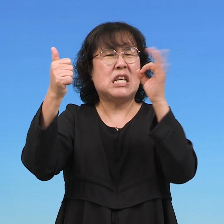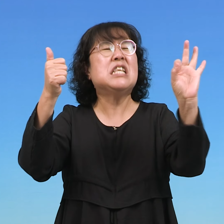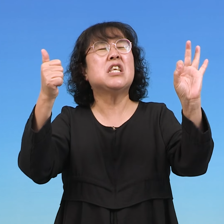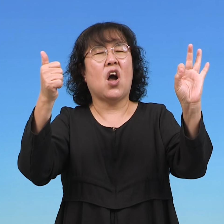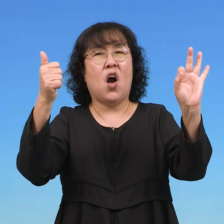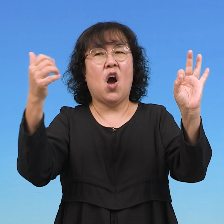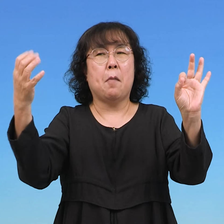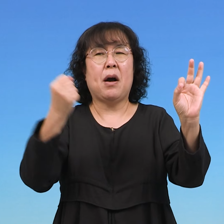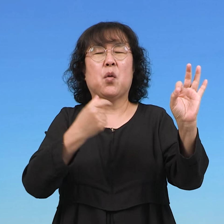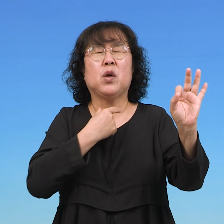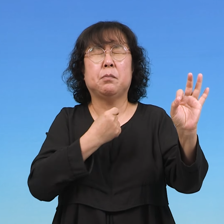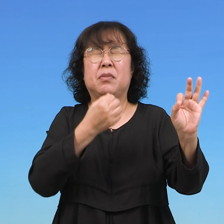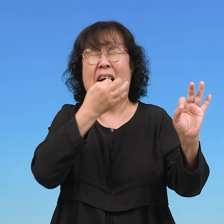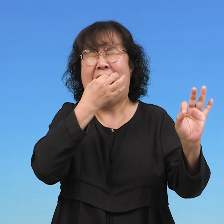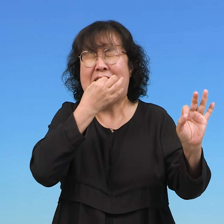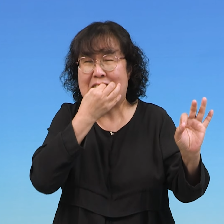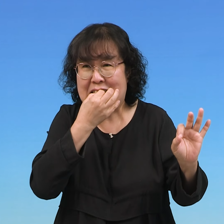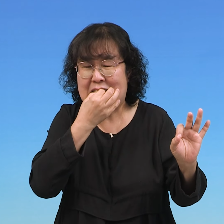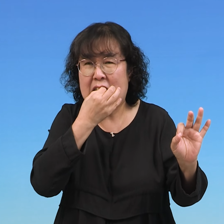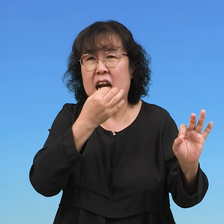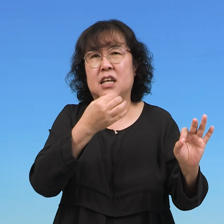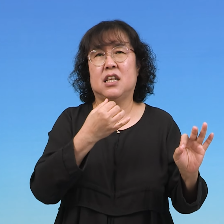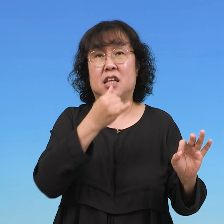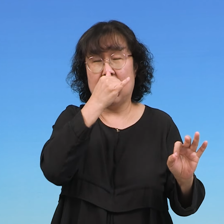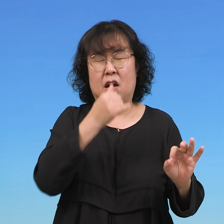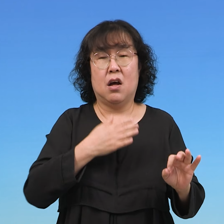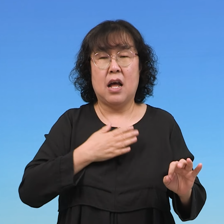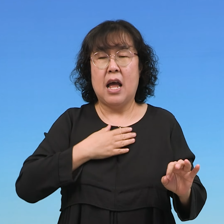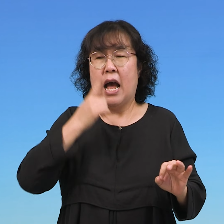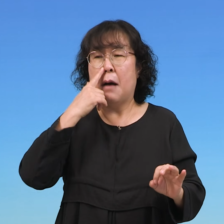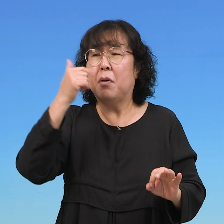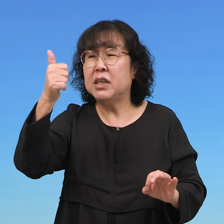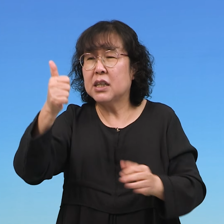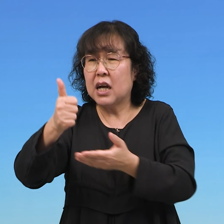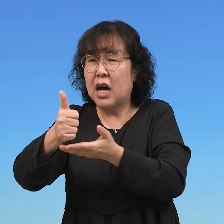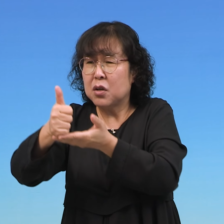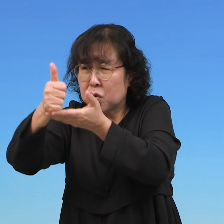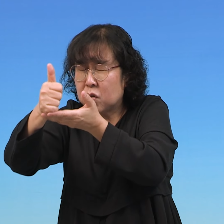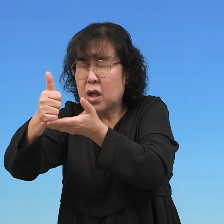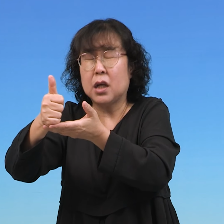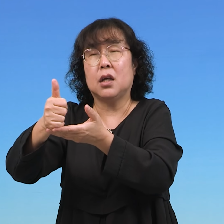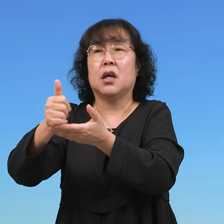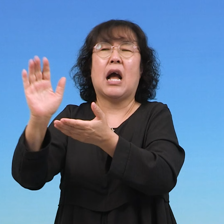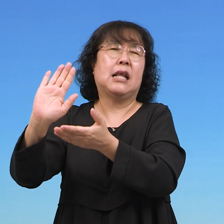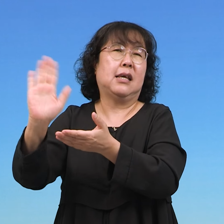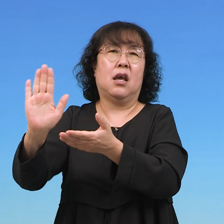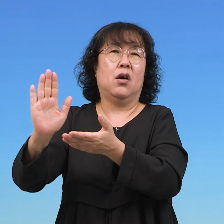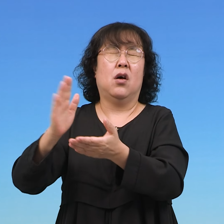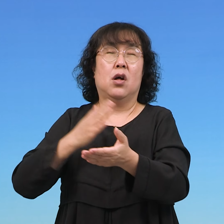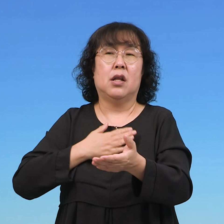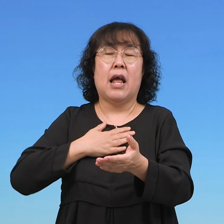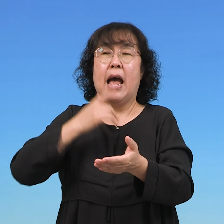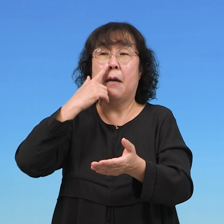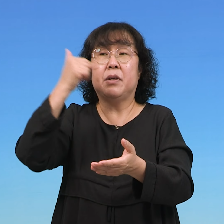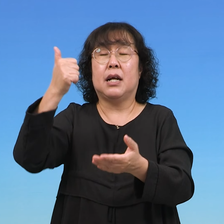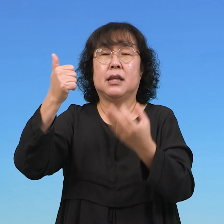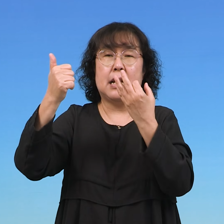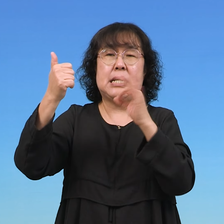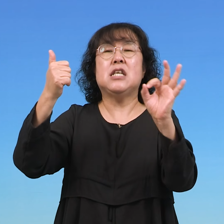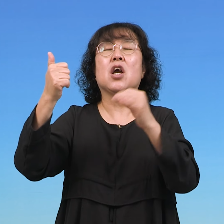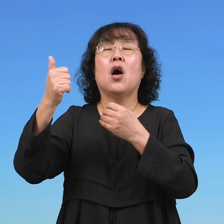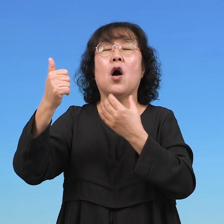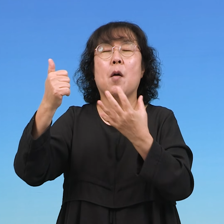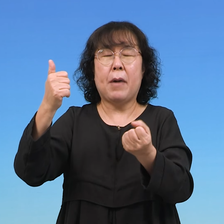아버지로부터 인정받기 위해서, 아버지가 소중해서가 아닙니다. 내가 인정을 받아야 내 존재가 살아나니까요.